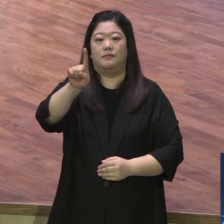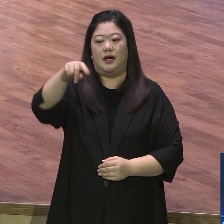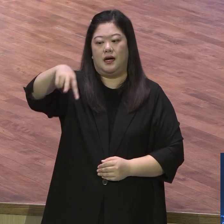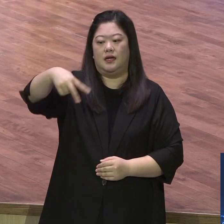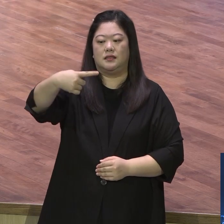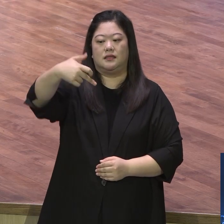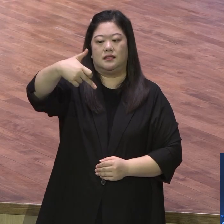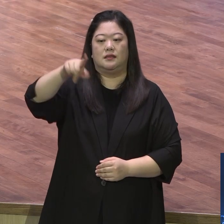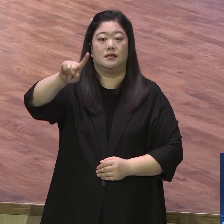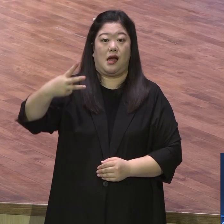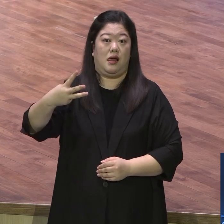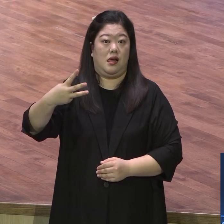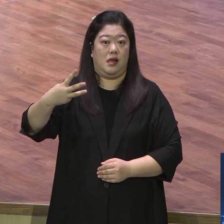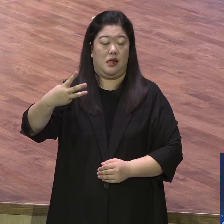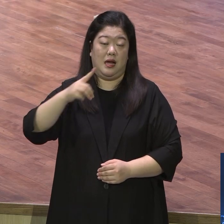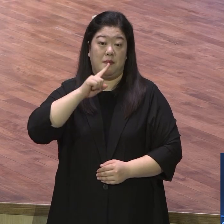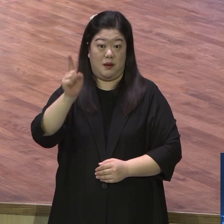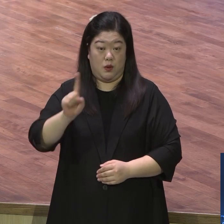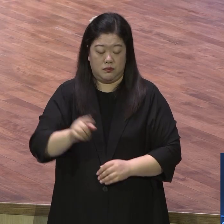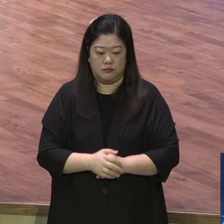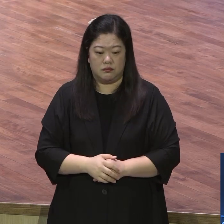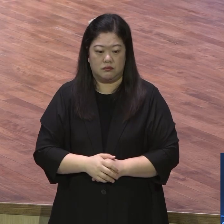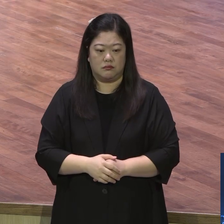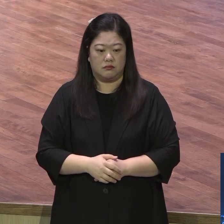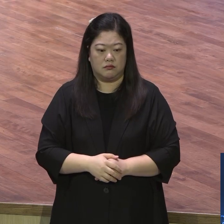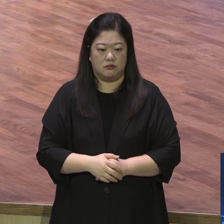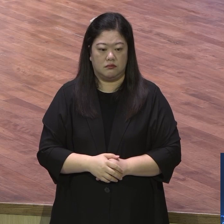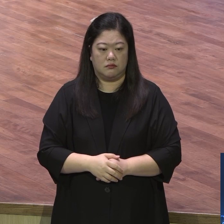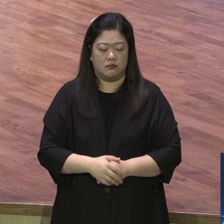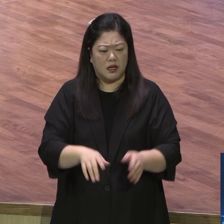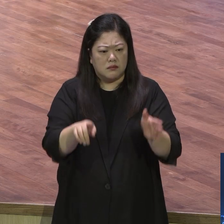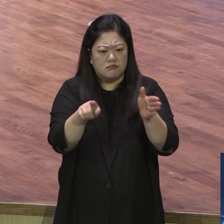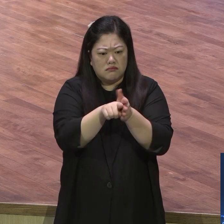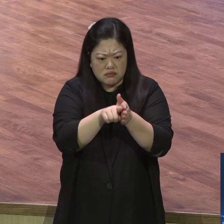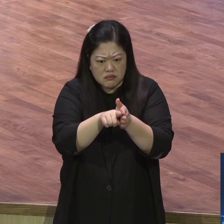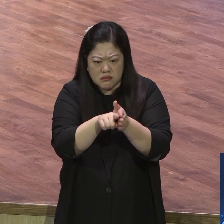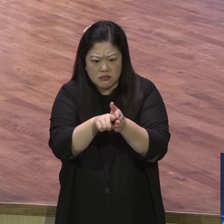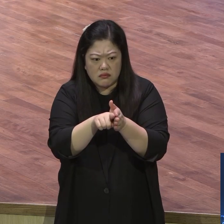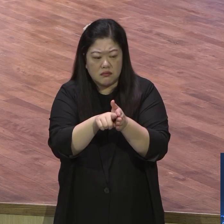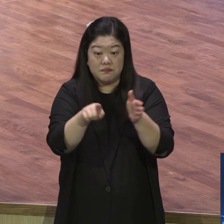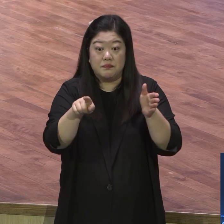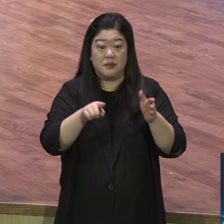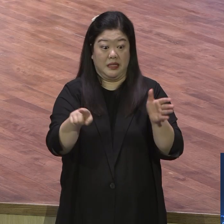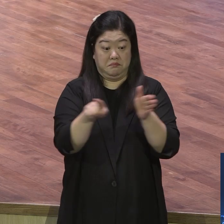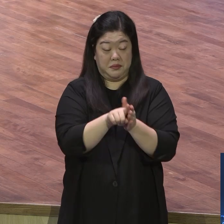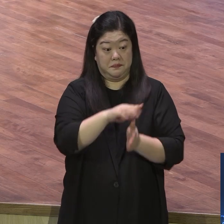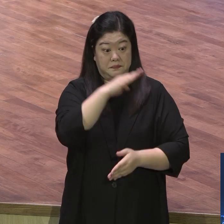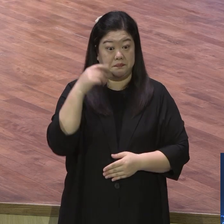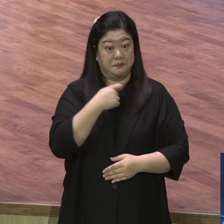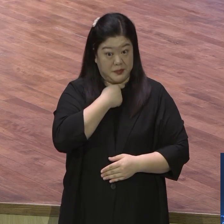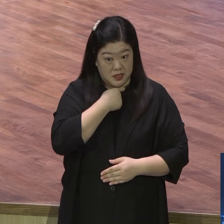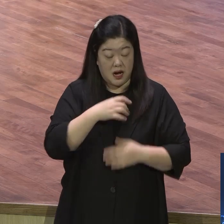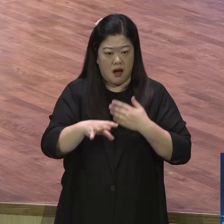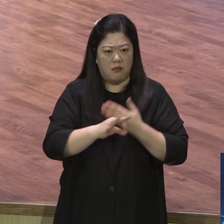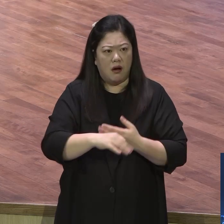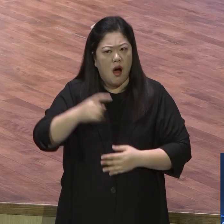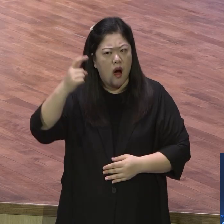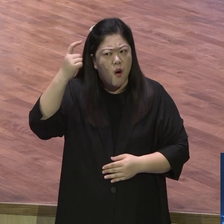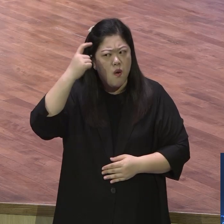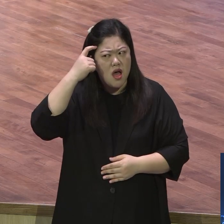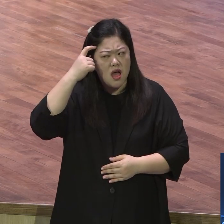믿음이란 왜? 라고 하는 것들 십자에 못 박아라 하나님 앞에 하나님이 세운